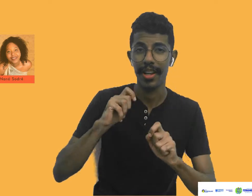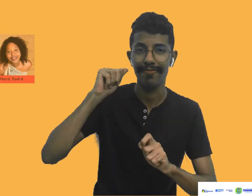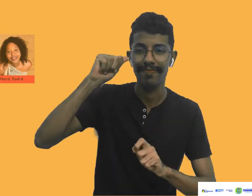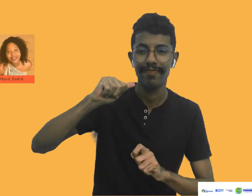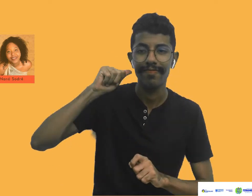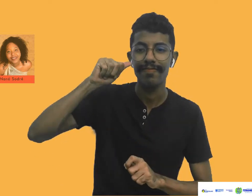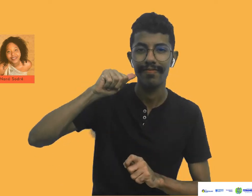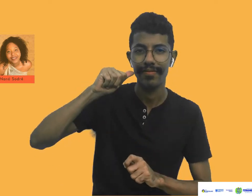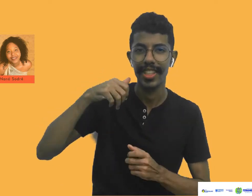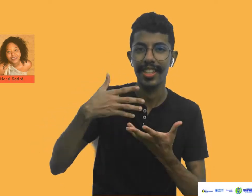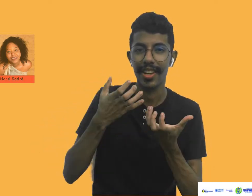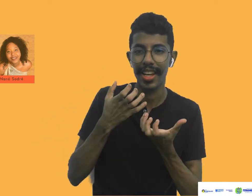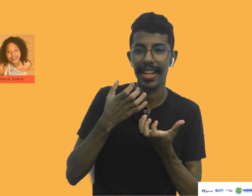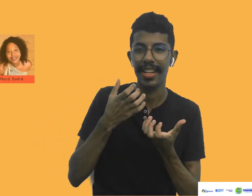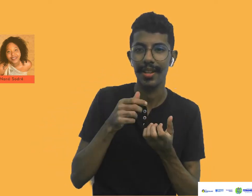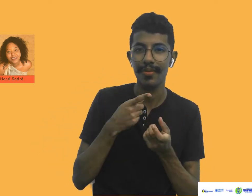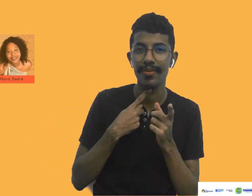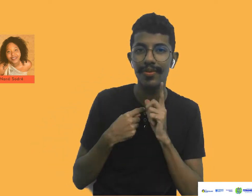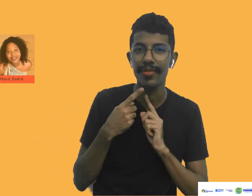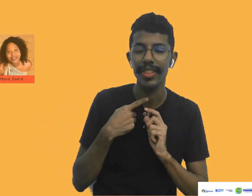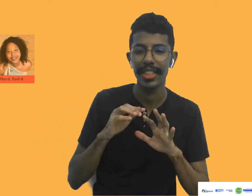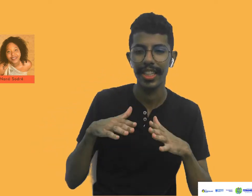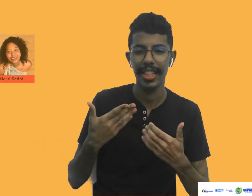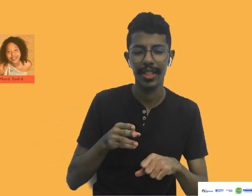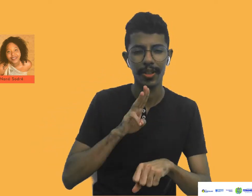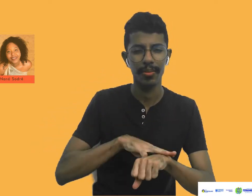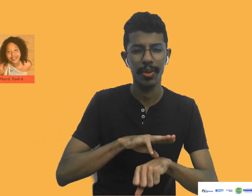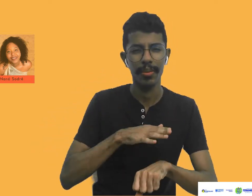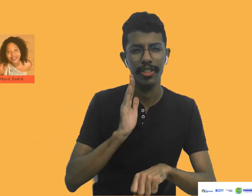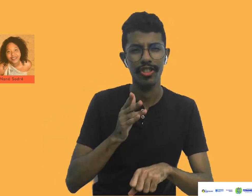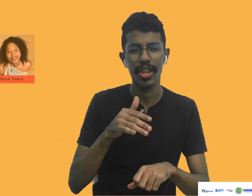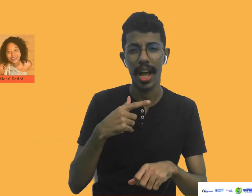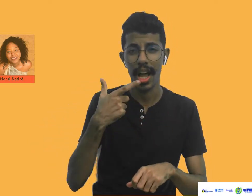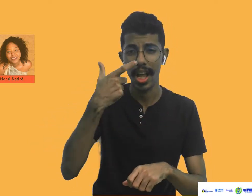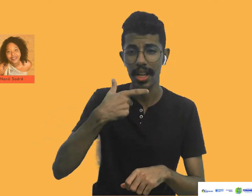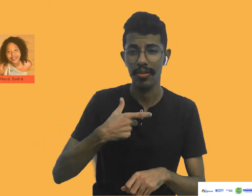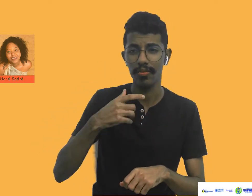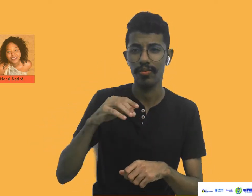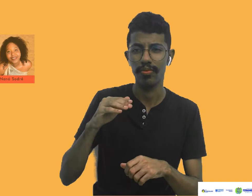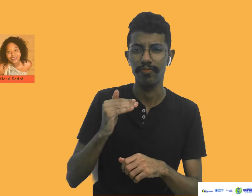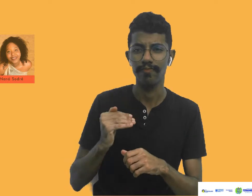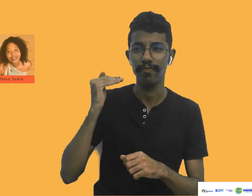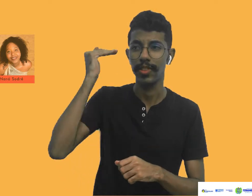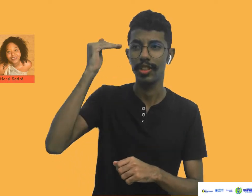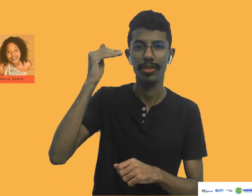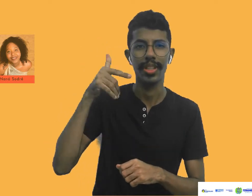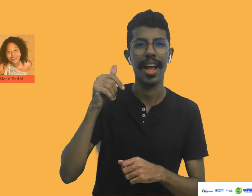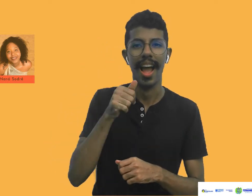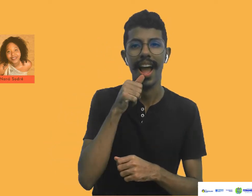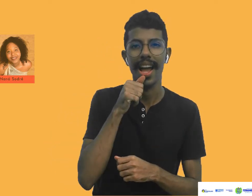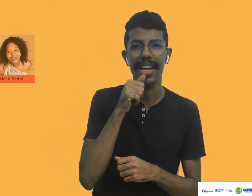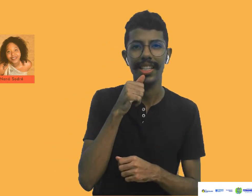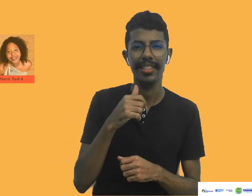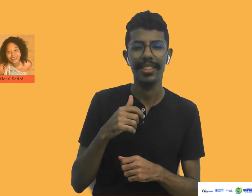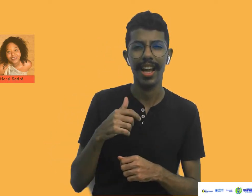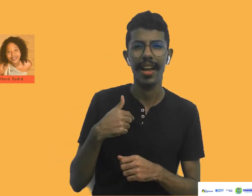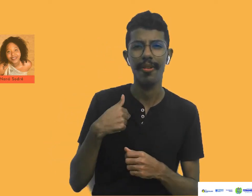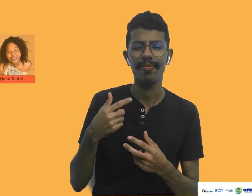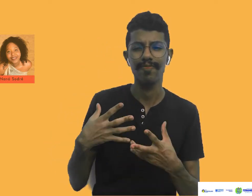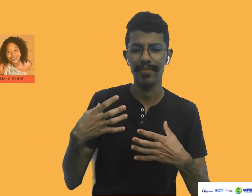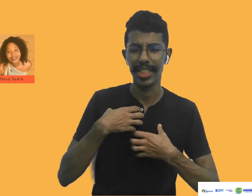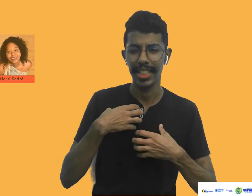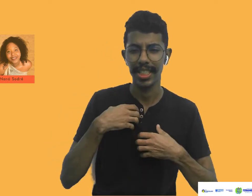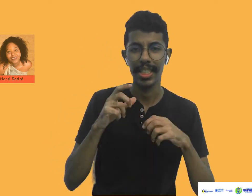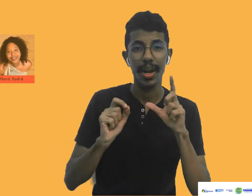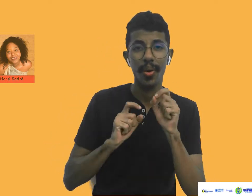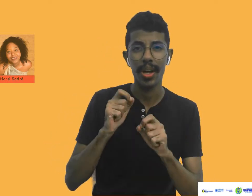de ser atriz. Eu acho que ainda ali naquele momento, já adulta, ainda tinha ainda em mim essa coisa